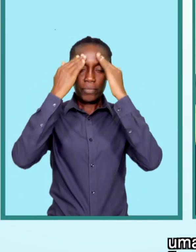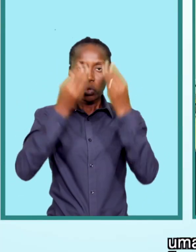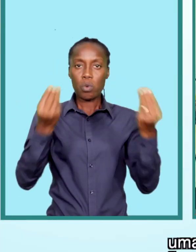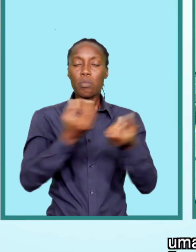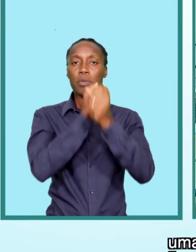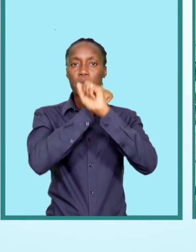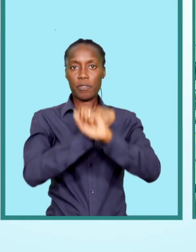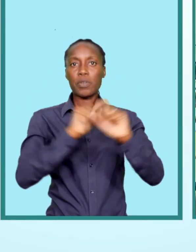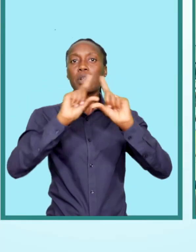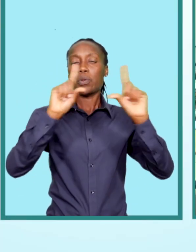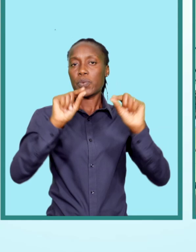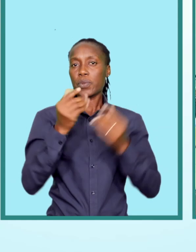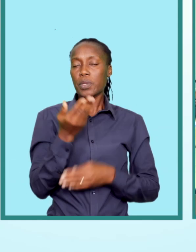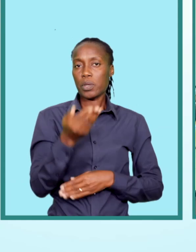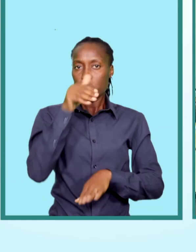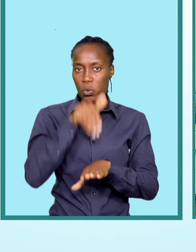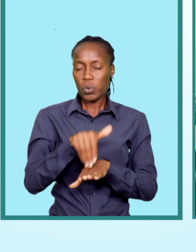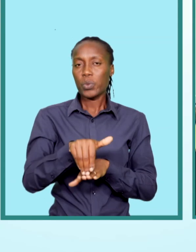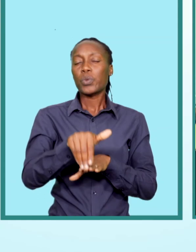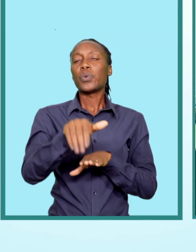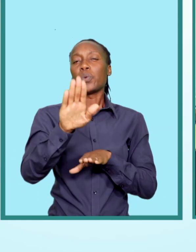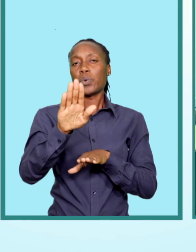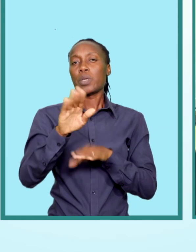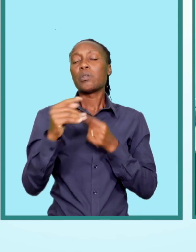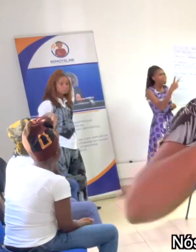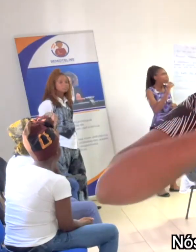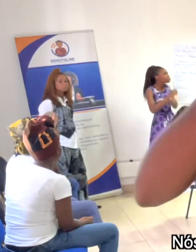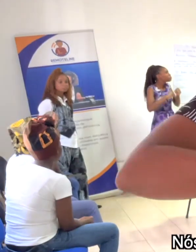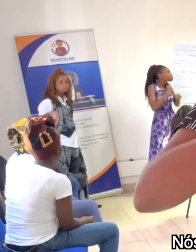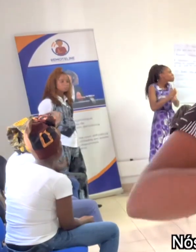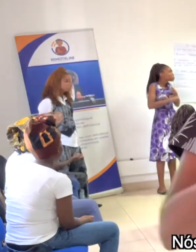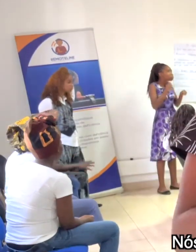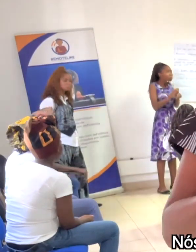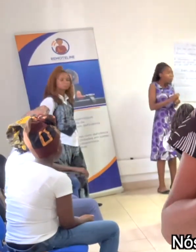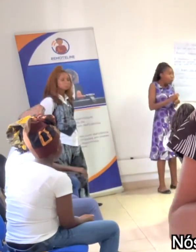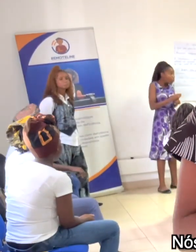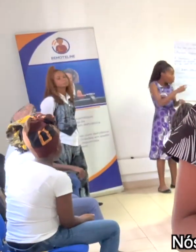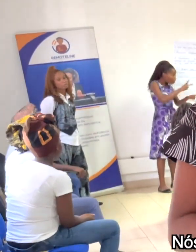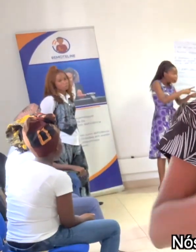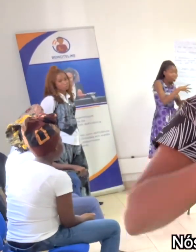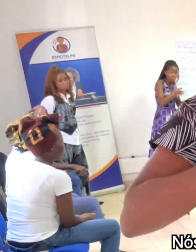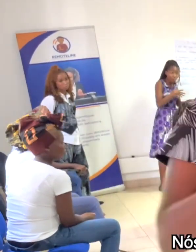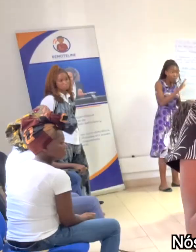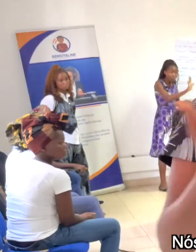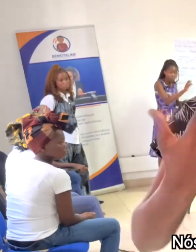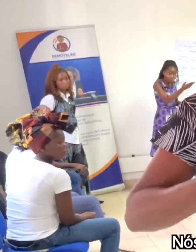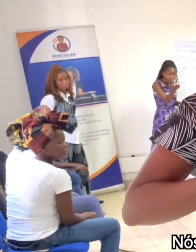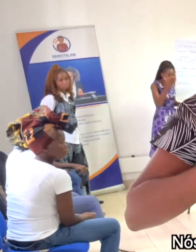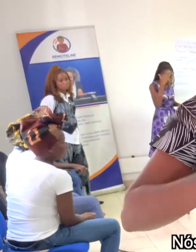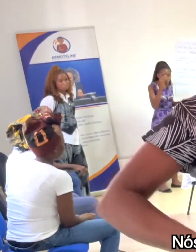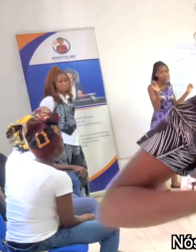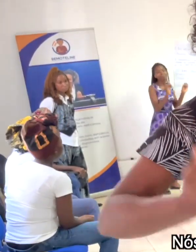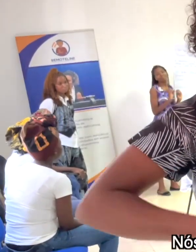prevenir desta pandemia, que continua a ser um problema de saúde pública. Nós, como Centro de Estudos para Surdos,